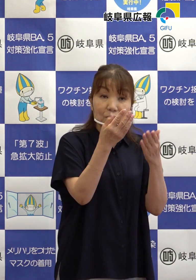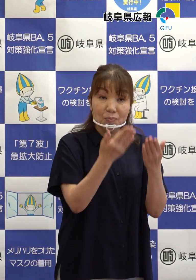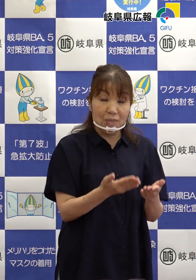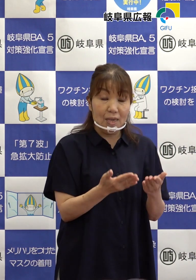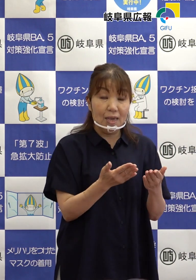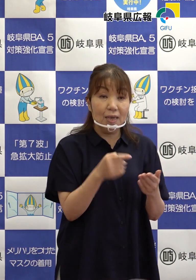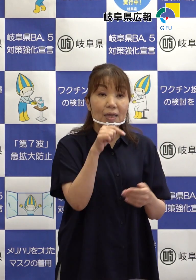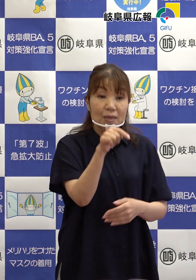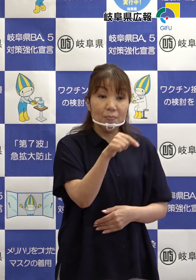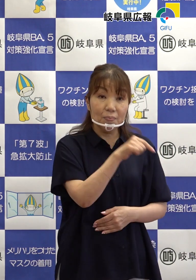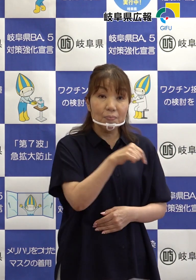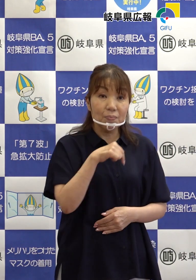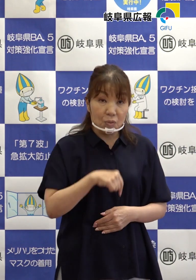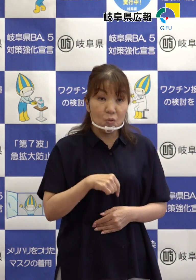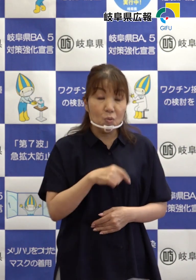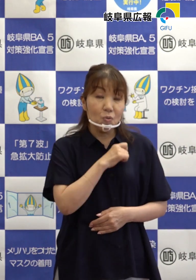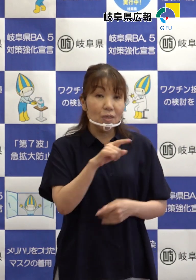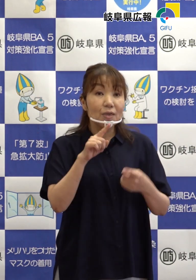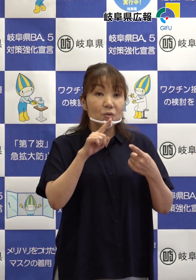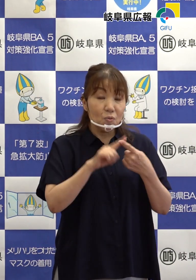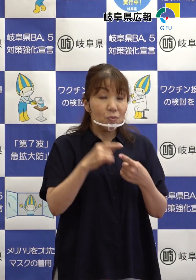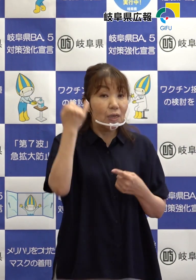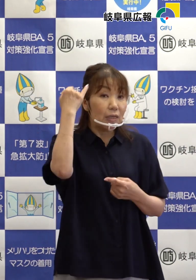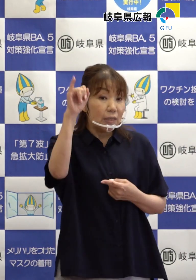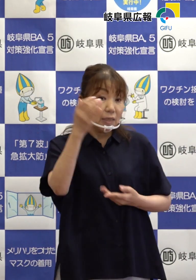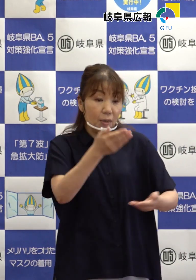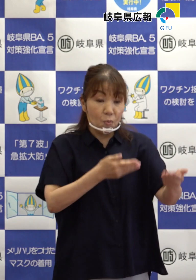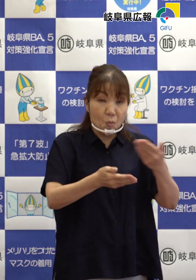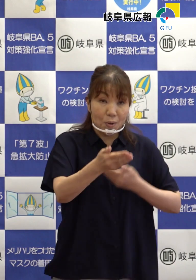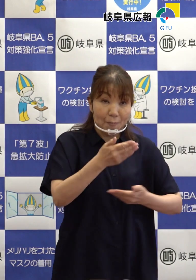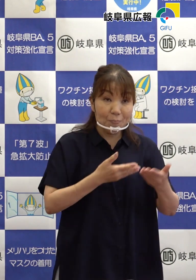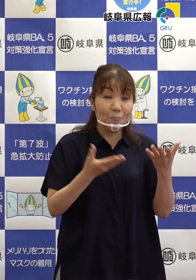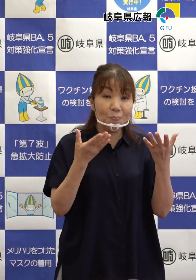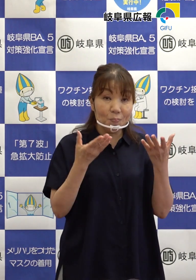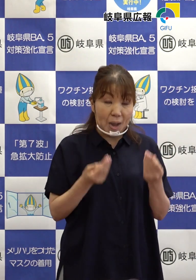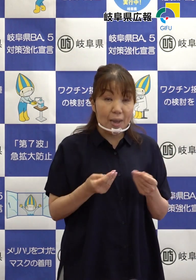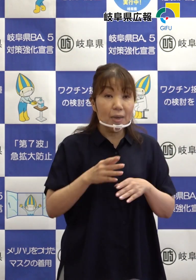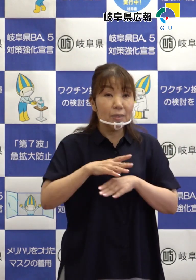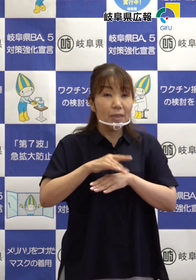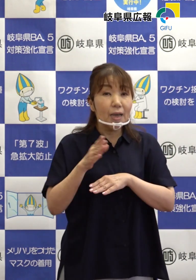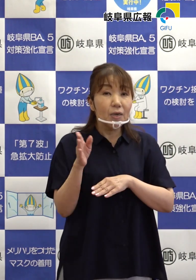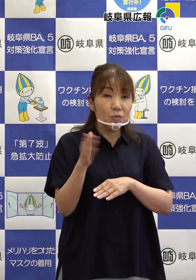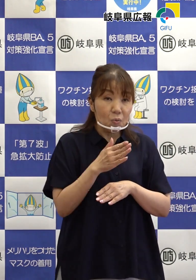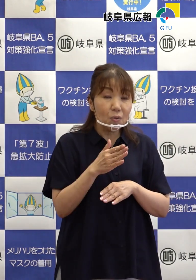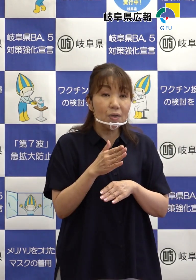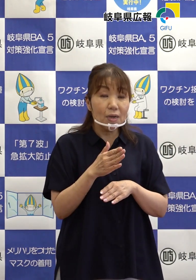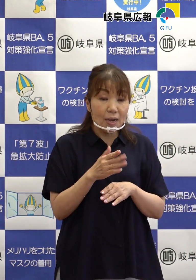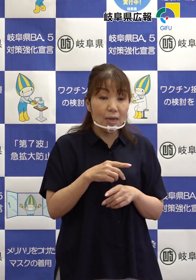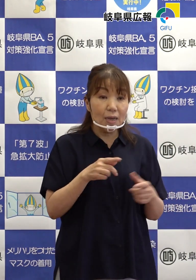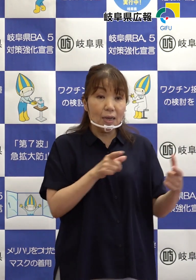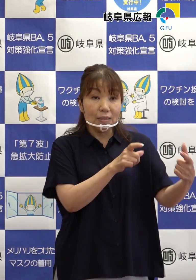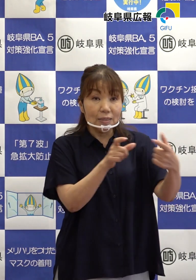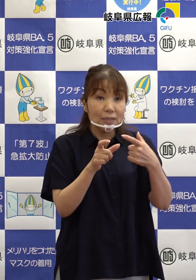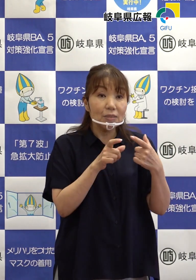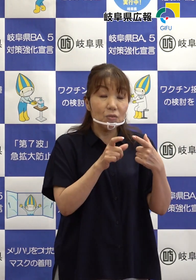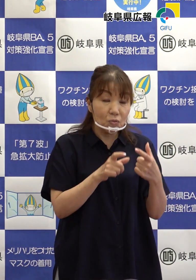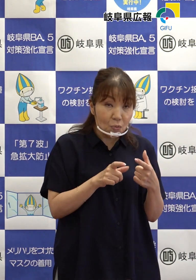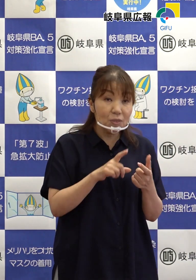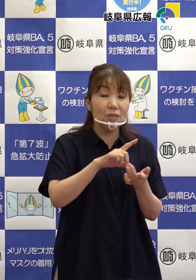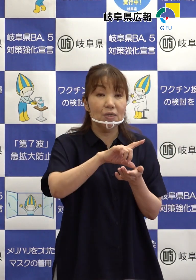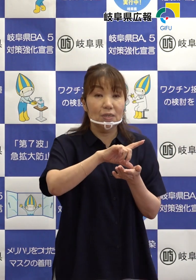とも積極的に携行缶をしまして当初から足並みをそろえて地域